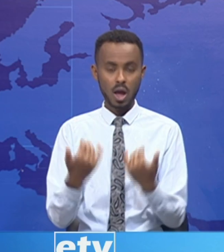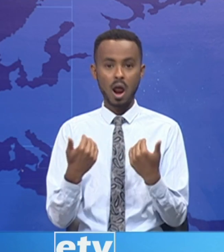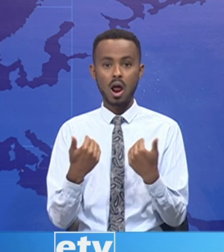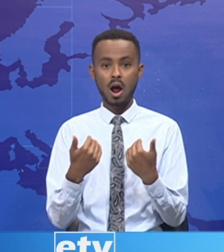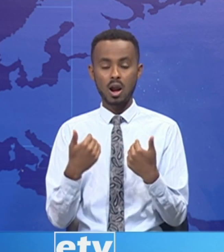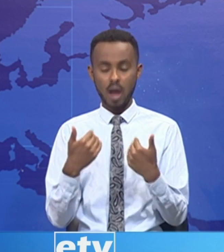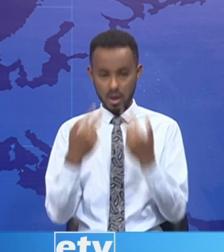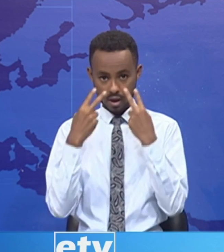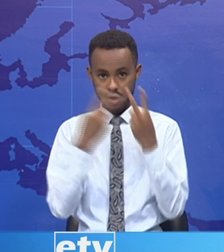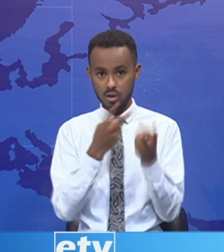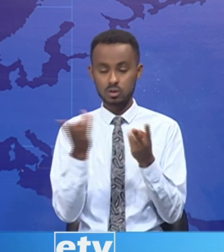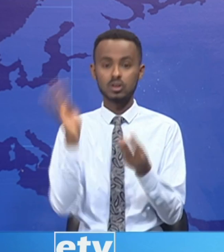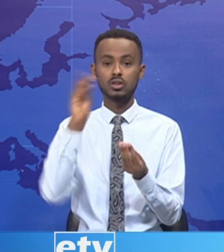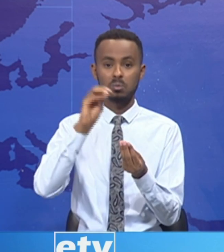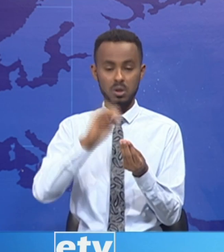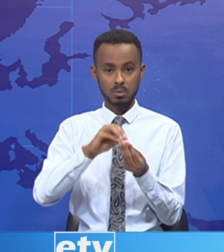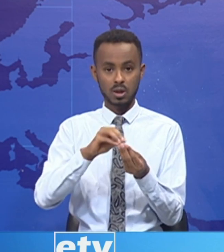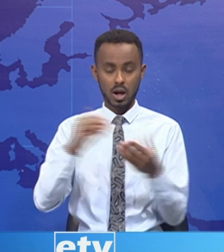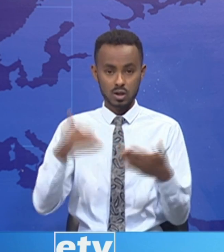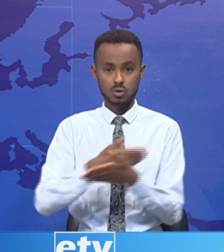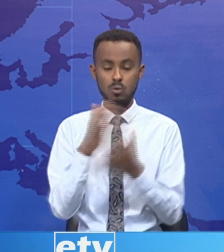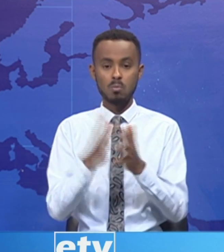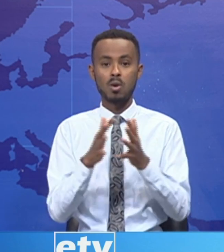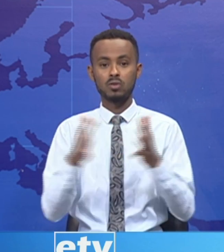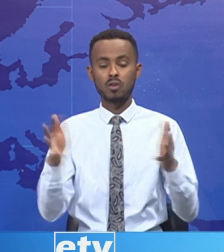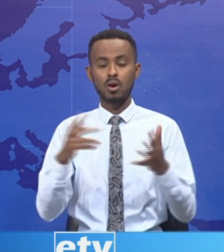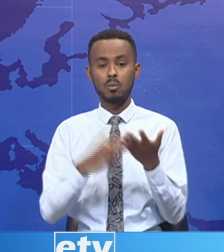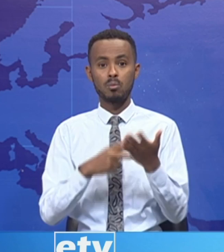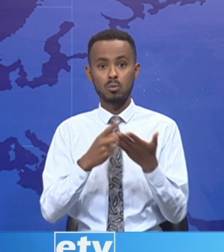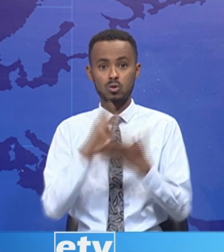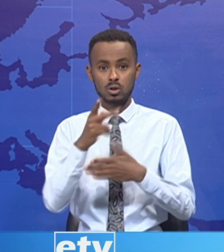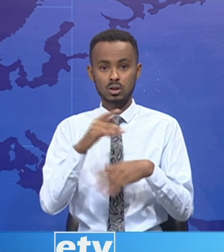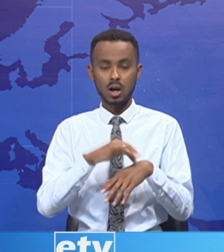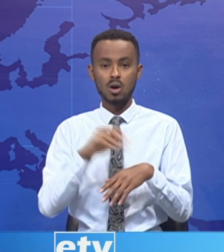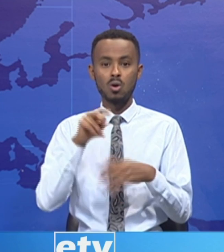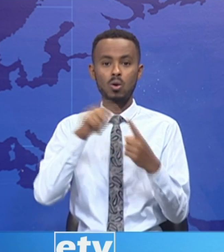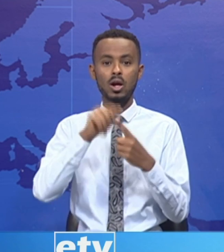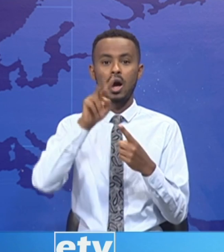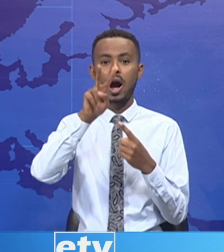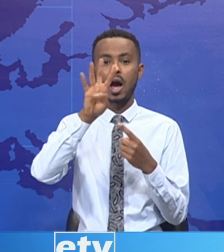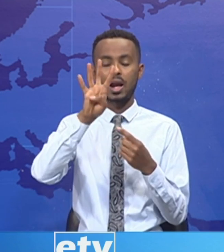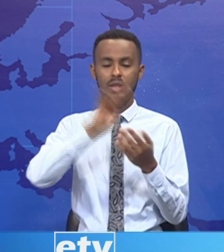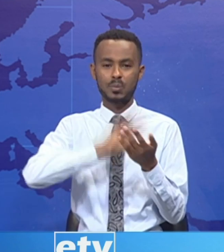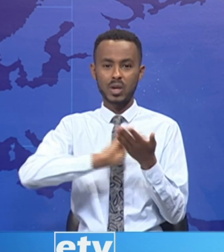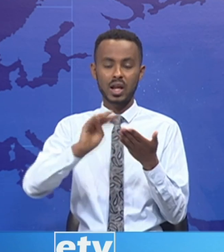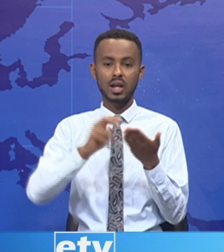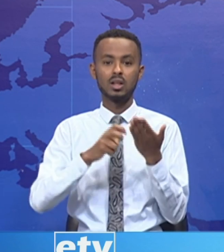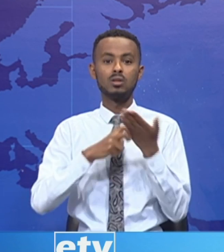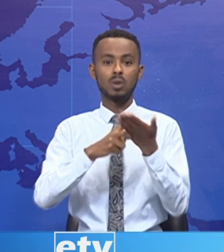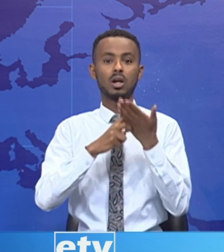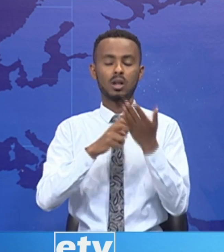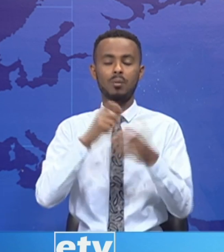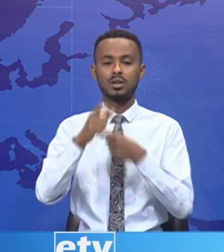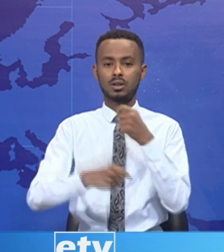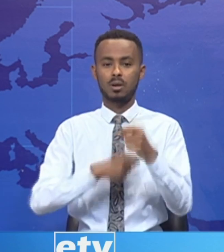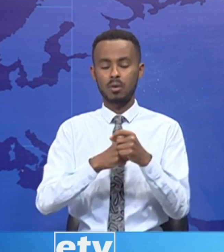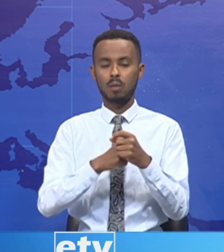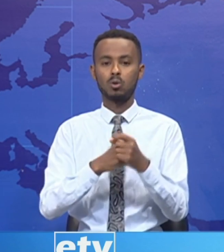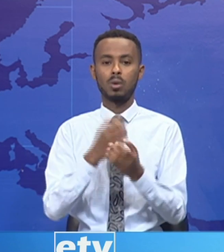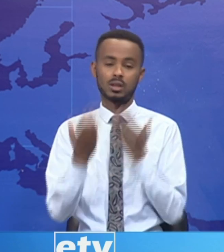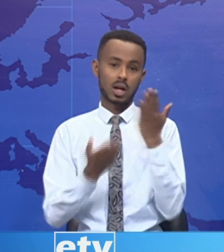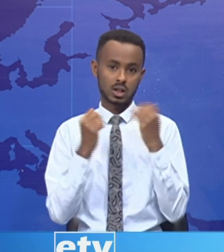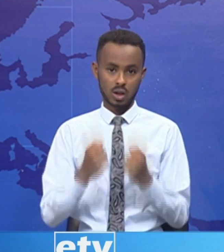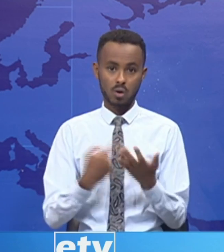ያየነው ሲጨመርበት አዲሱ ማስፋፊያ ፕሮጀክት ላይ ወደ 24 ሚሊዮን መንገደኛ ማስተናገድ ይችላል። አሁን ያለው